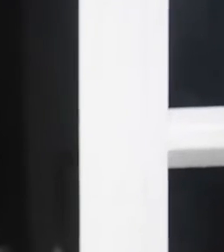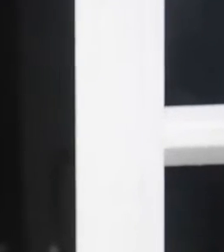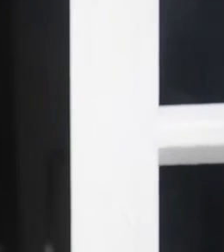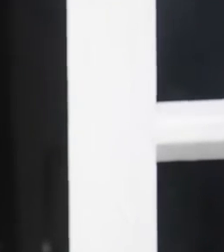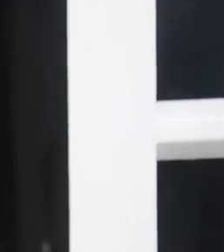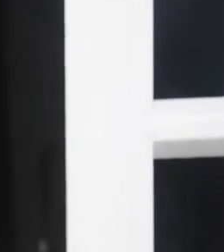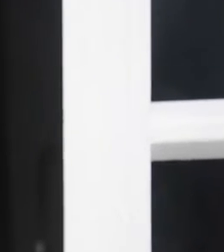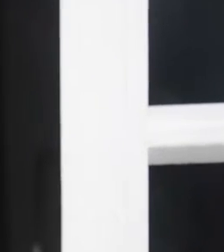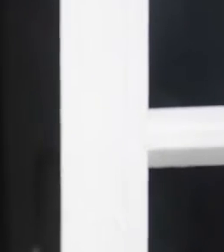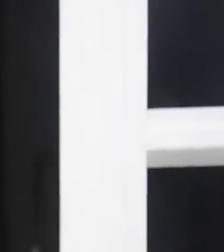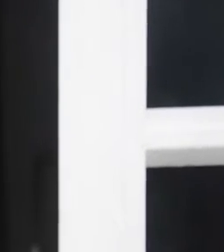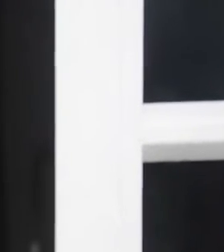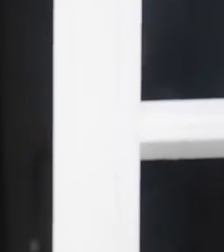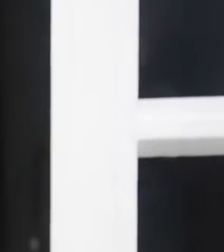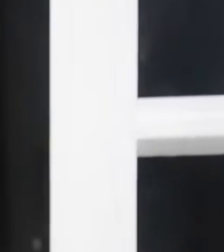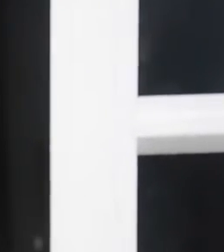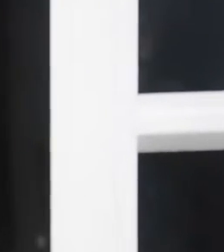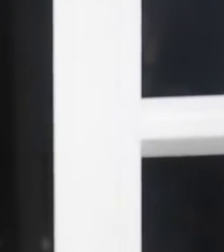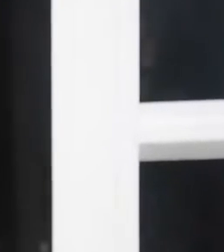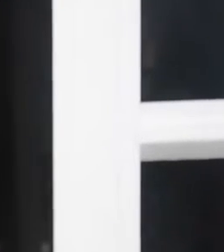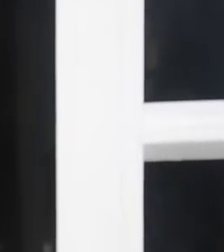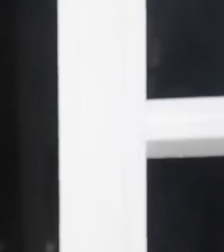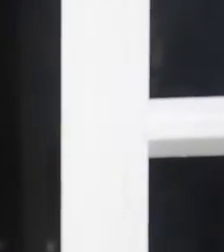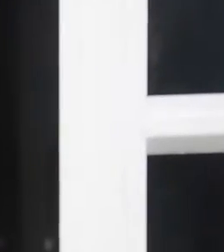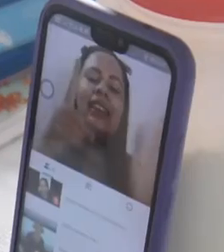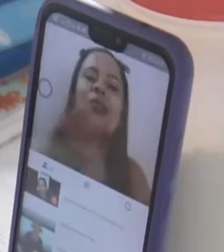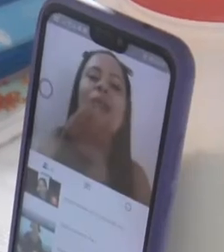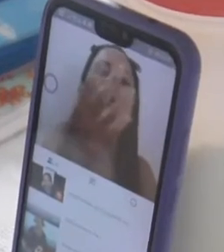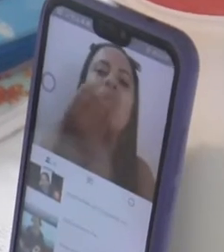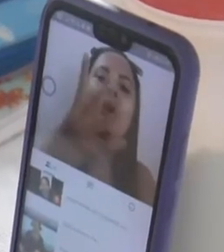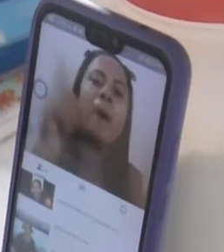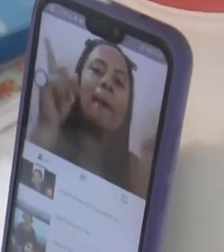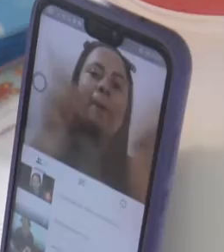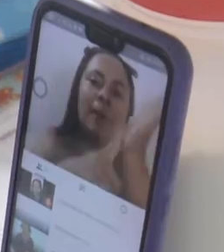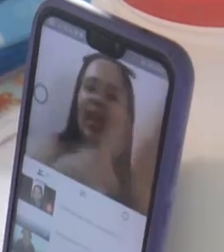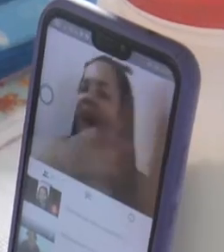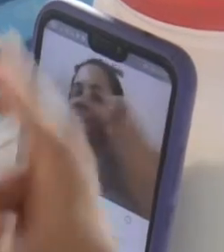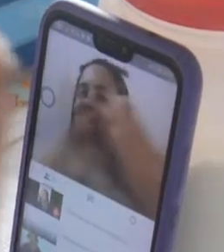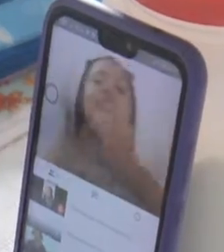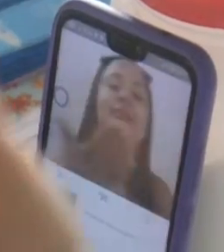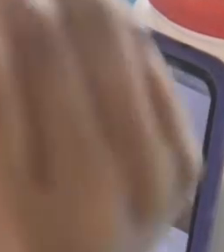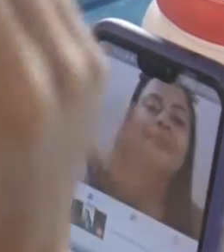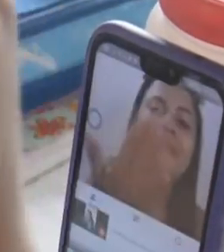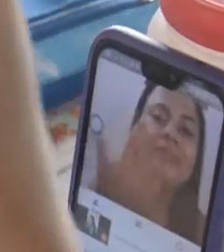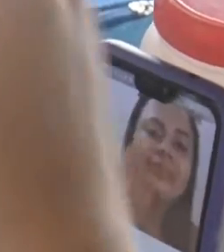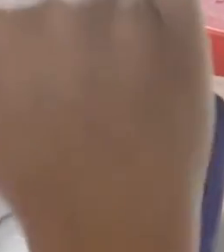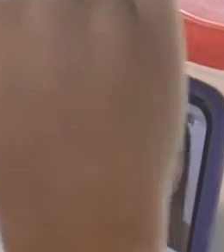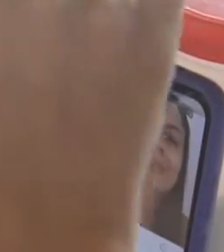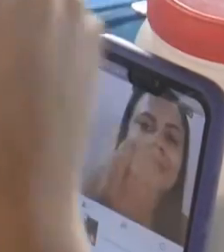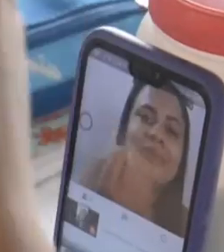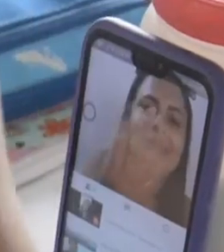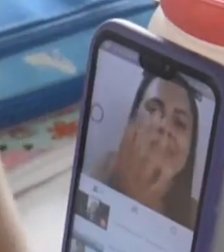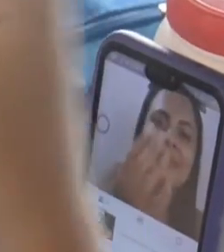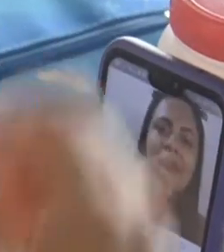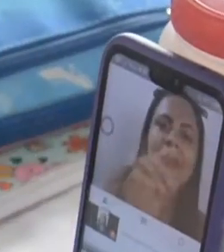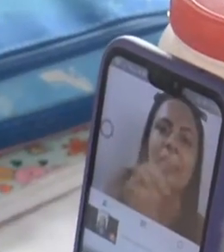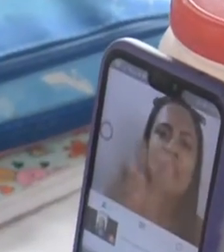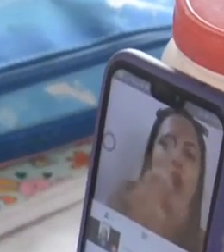felices recibiendo sus clases a pesar de que tienen algunas limitaciones de conectividad. Por medio de estrategias y planes virtuales,